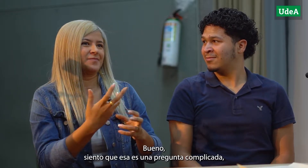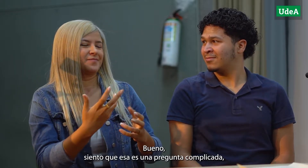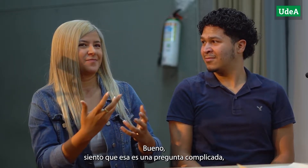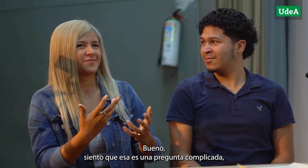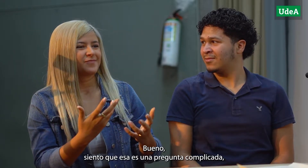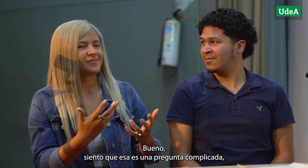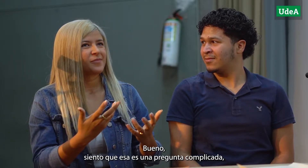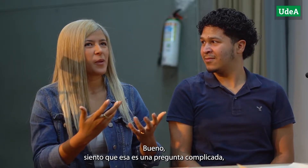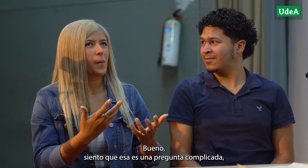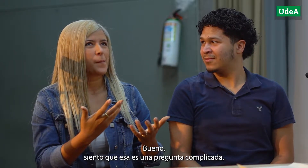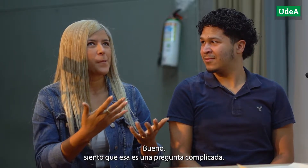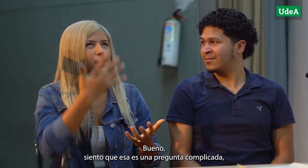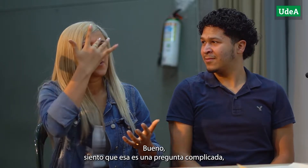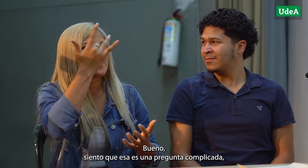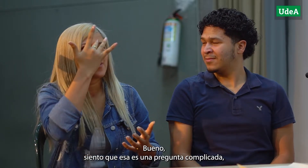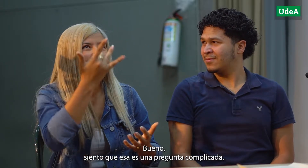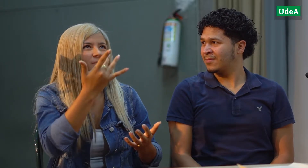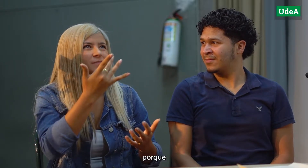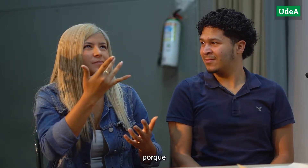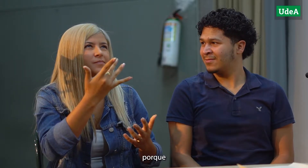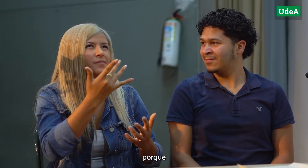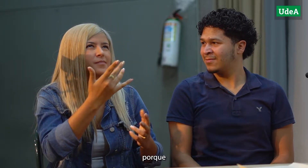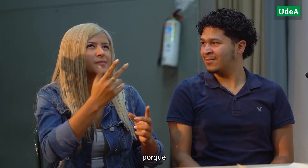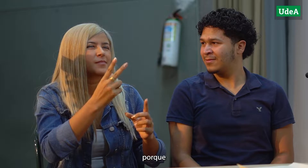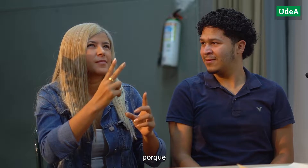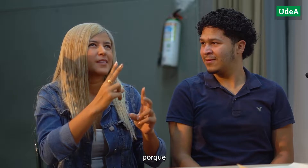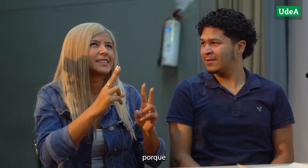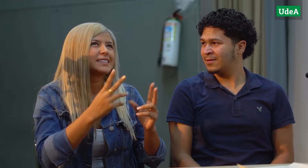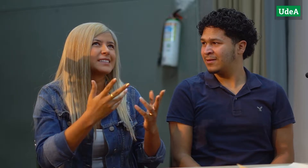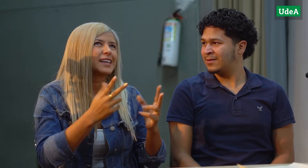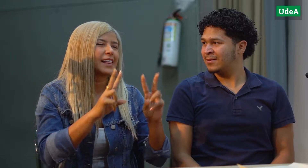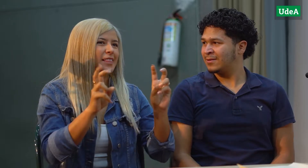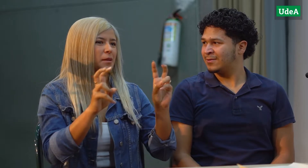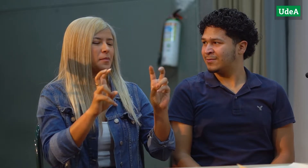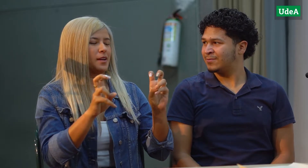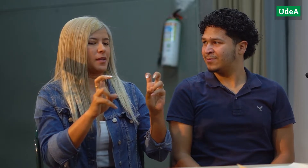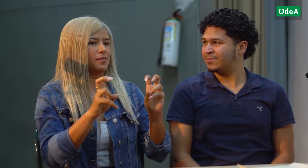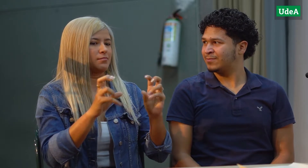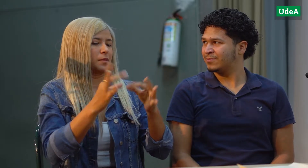Bueno, siento que eso es una pregunta complicada porque